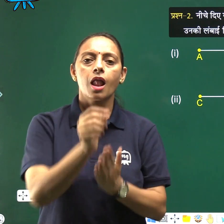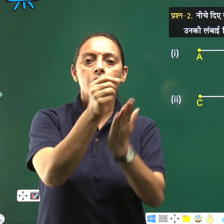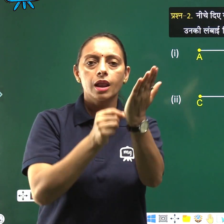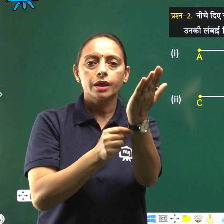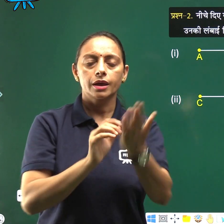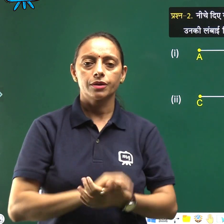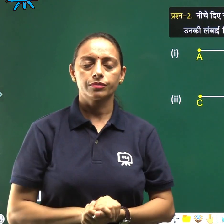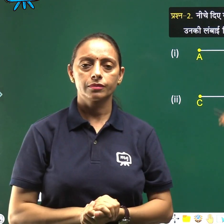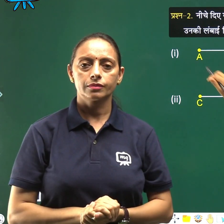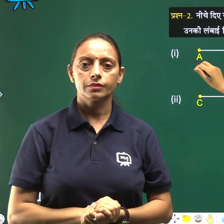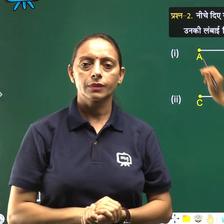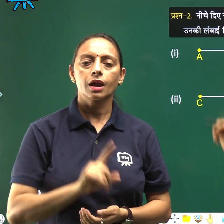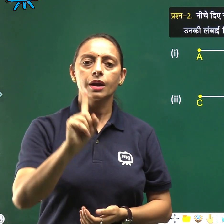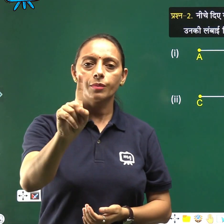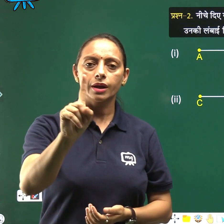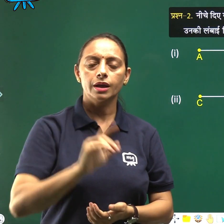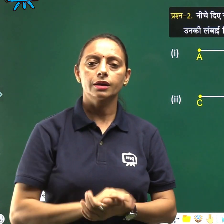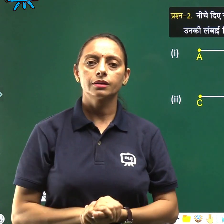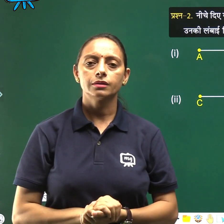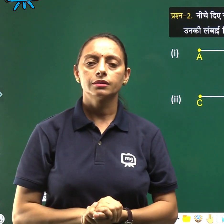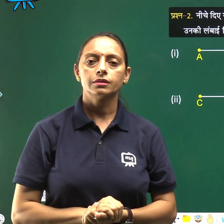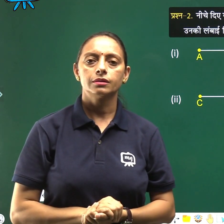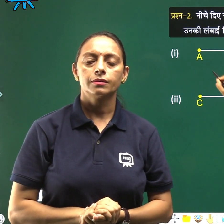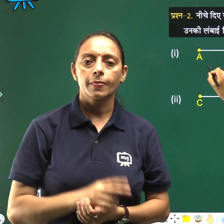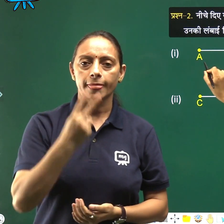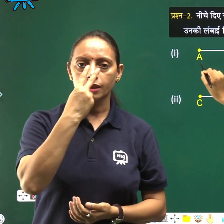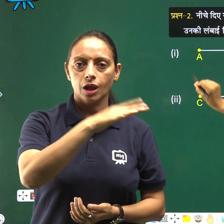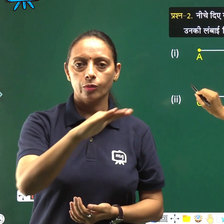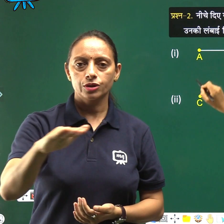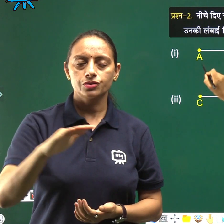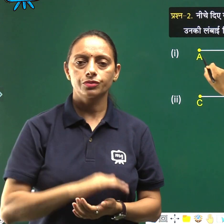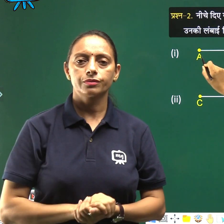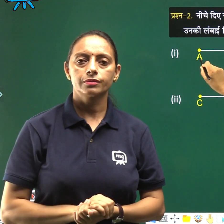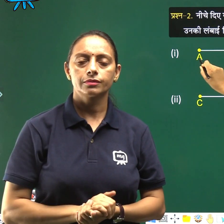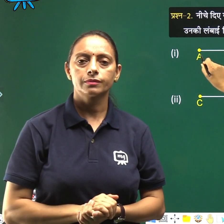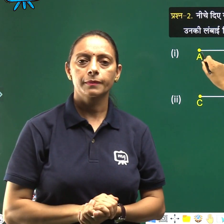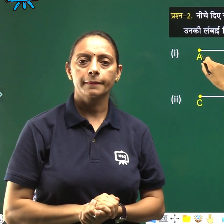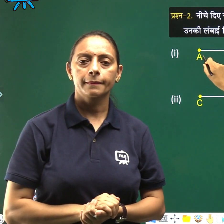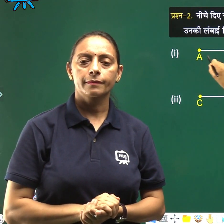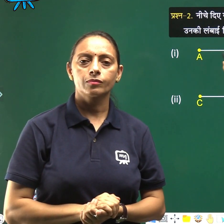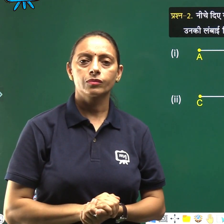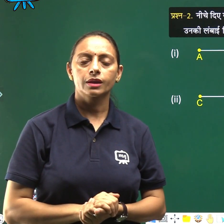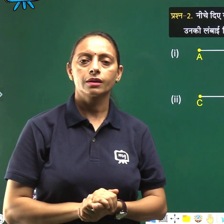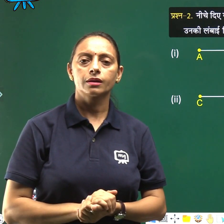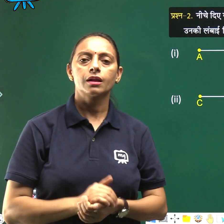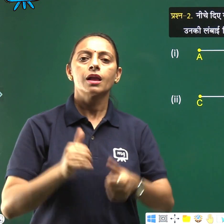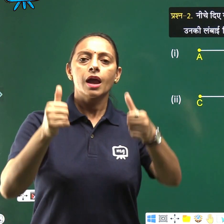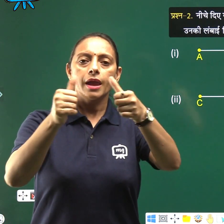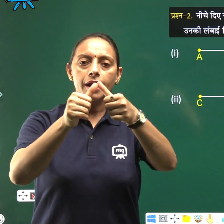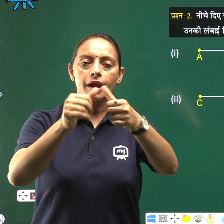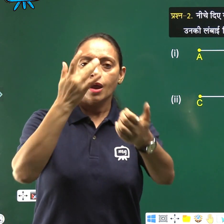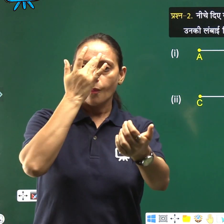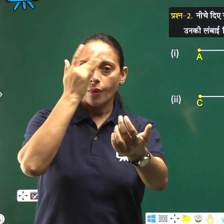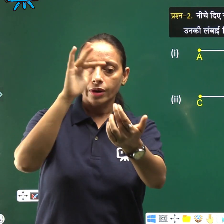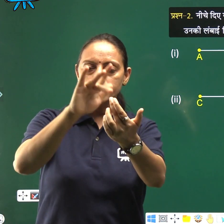लिखिए। नंबर 1, देखो बच्चों, A पॉइंट से लेकर